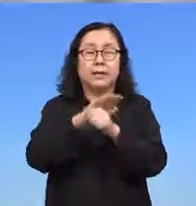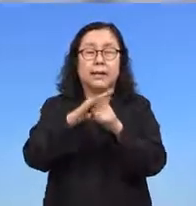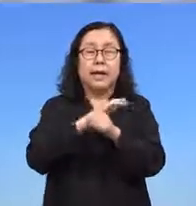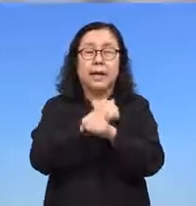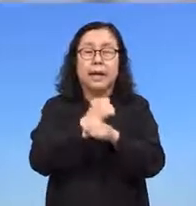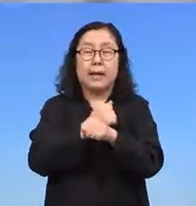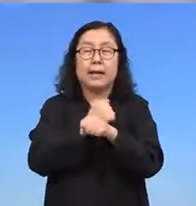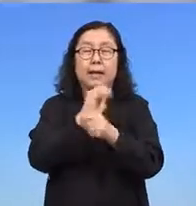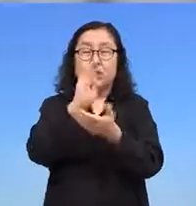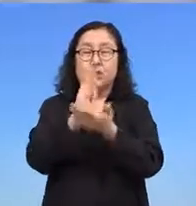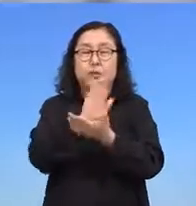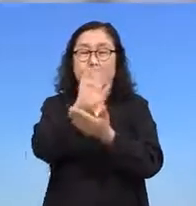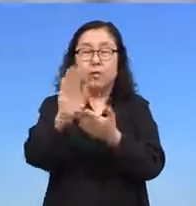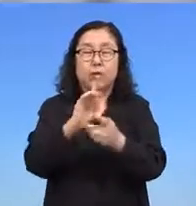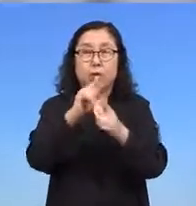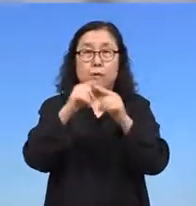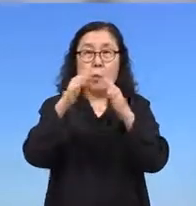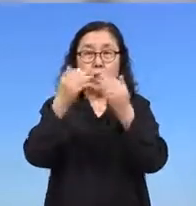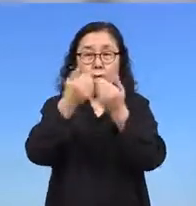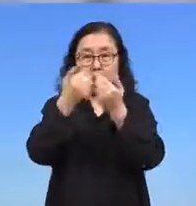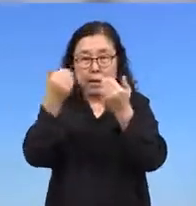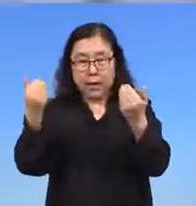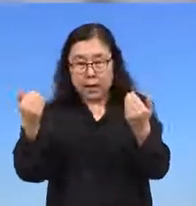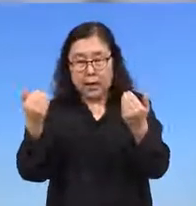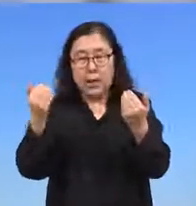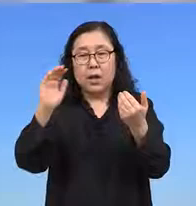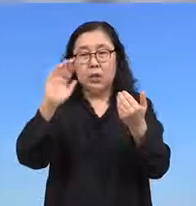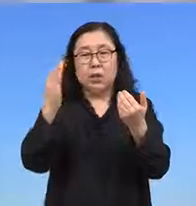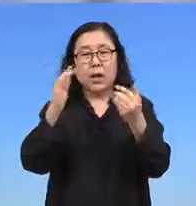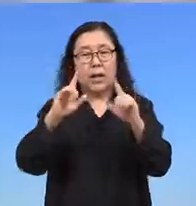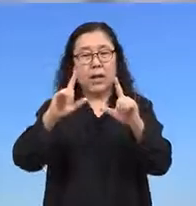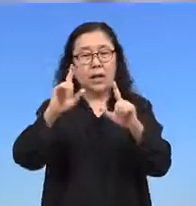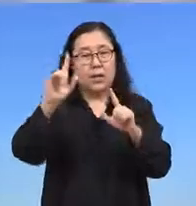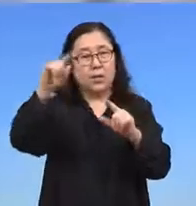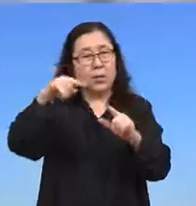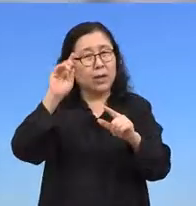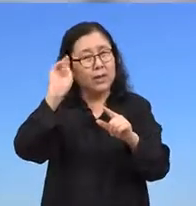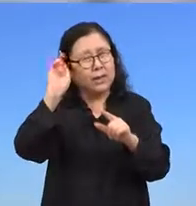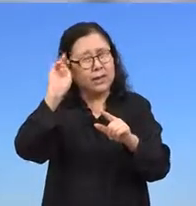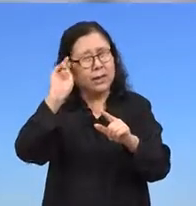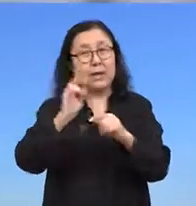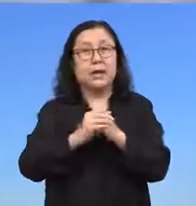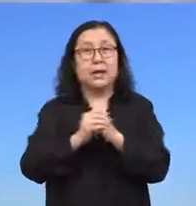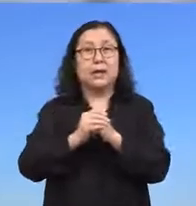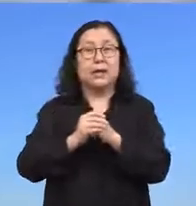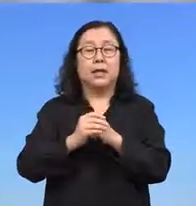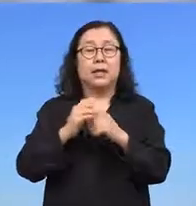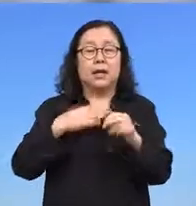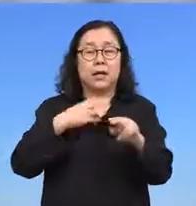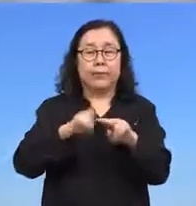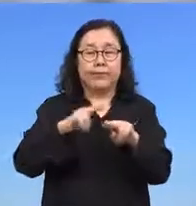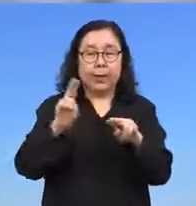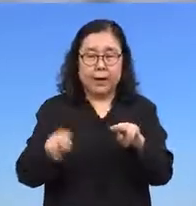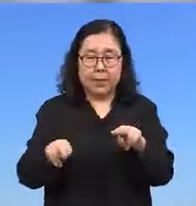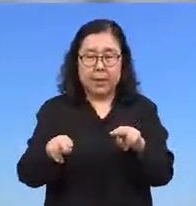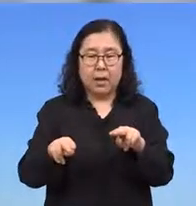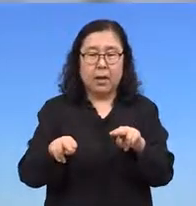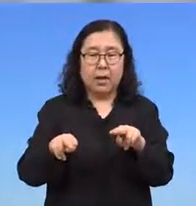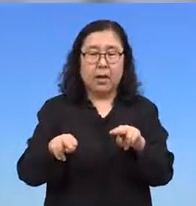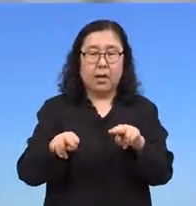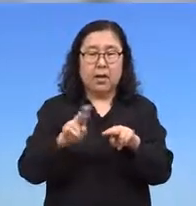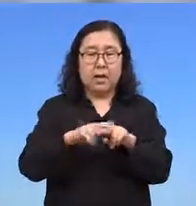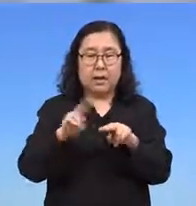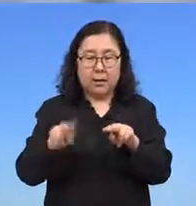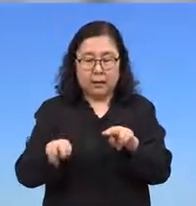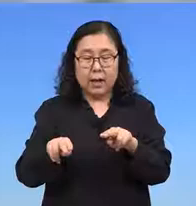제가 이 사랑하는 분당 우리 교회를 떠나게 되는 날이 오겠지, 은퇴하고 나면 이제 이 교회를 내가 떠나야 되지,